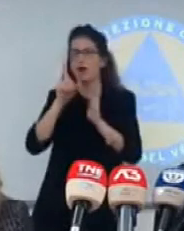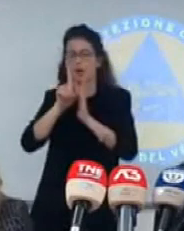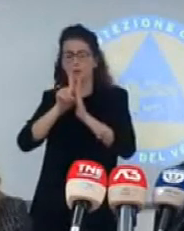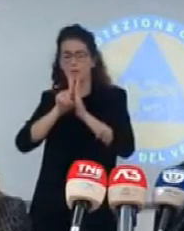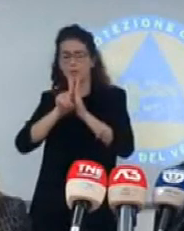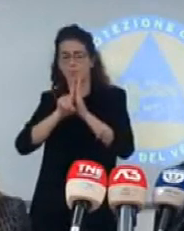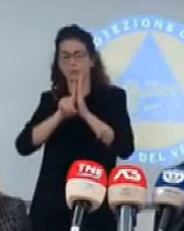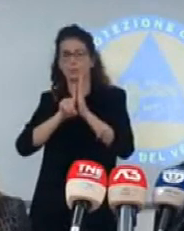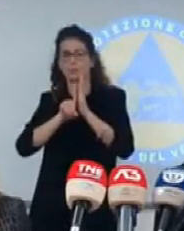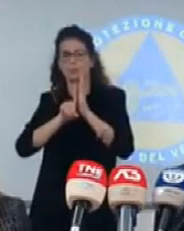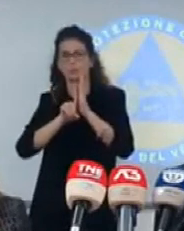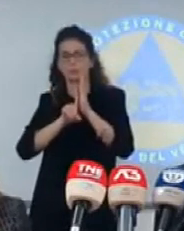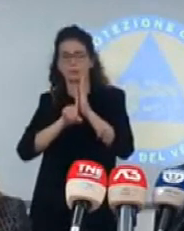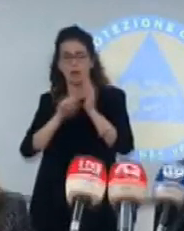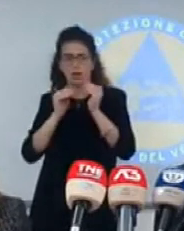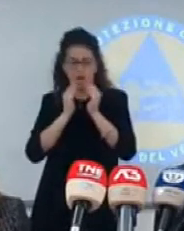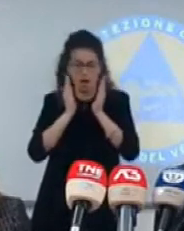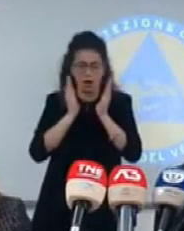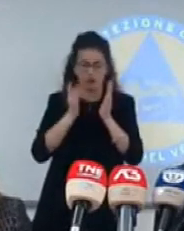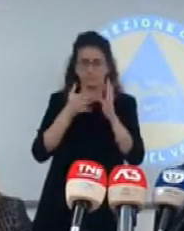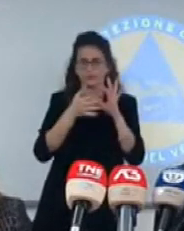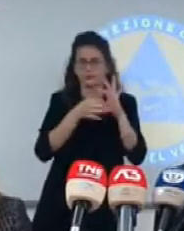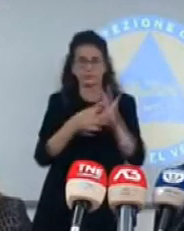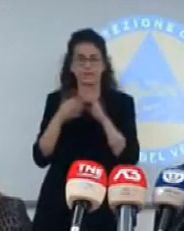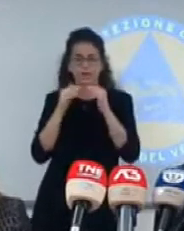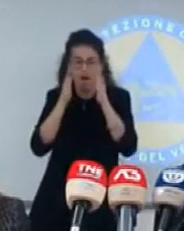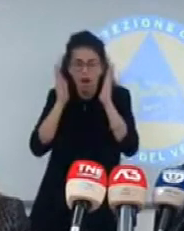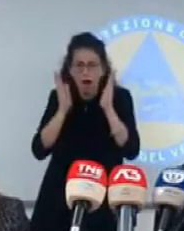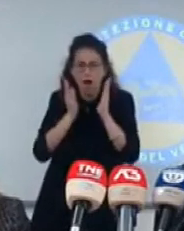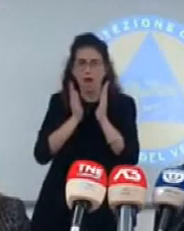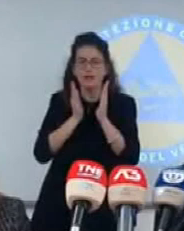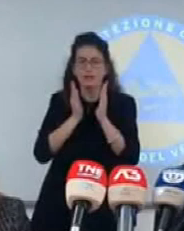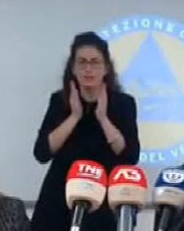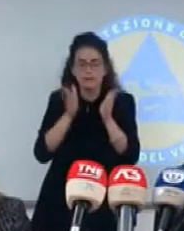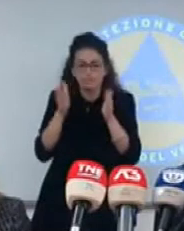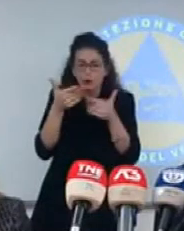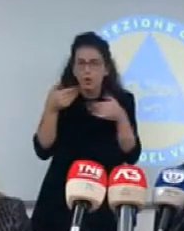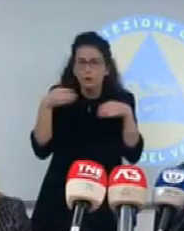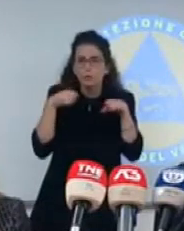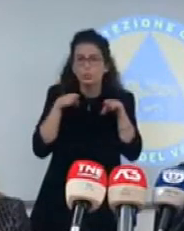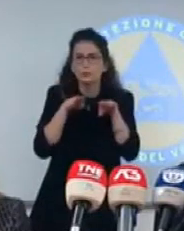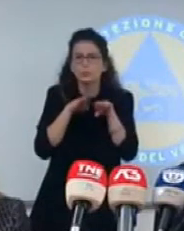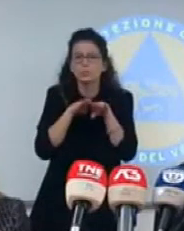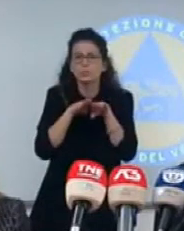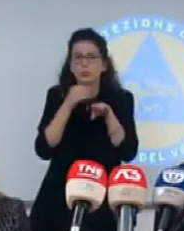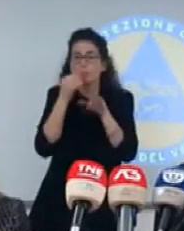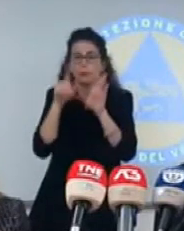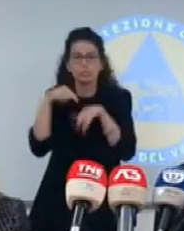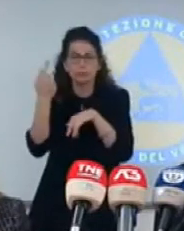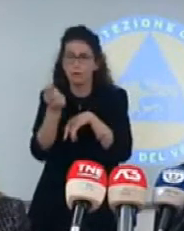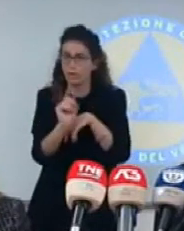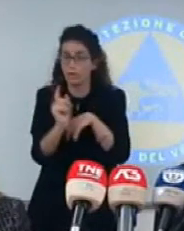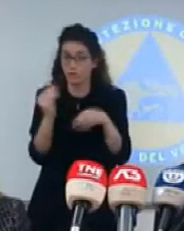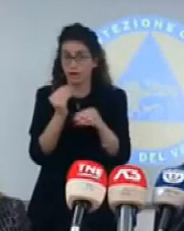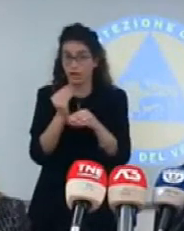parallelamente noi ci chiediamo in casa ci chiudiamo in ambienti chiusi non pranziamo più all'aperto